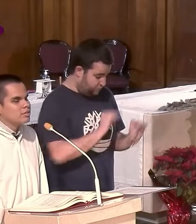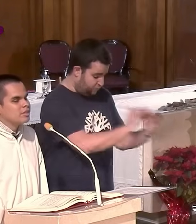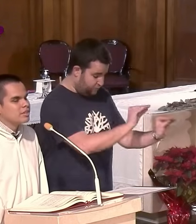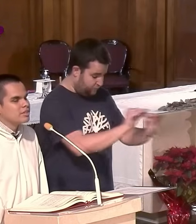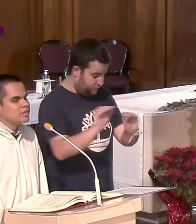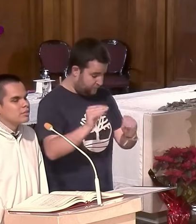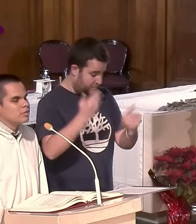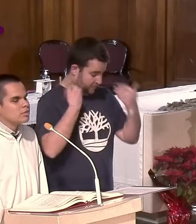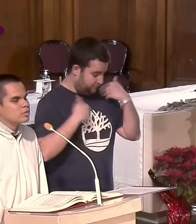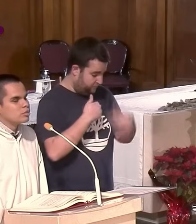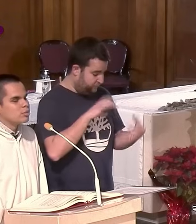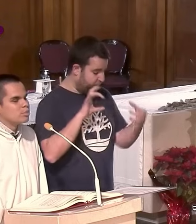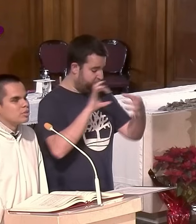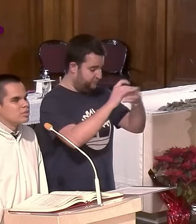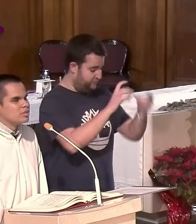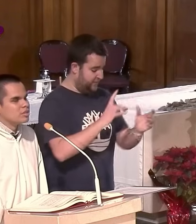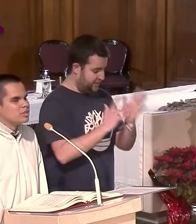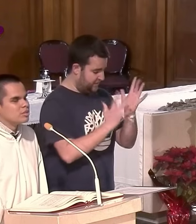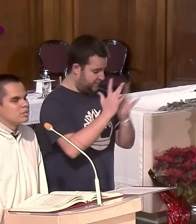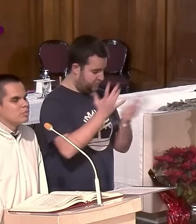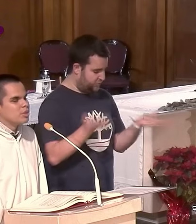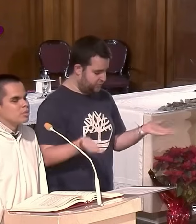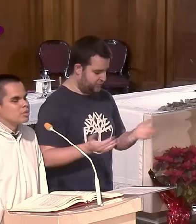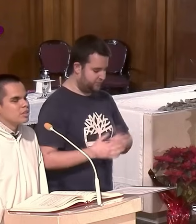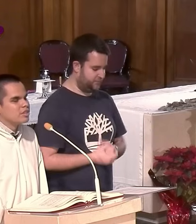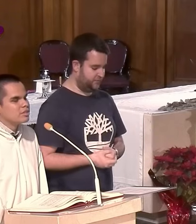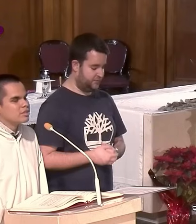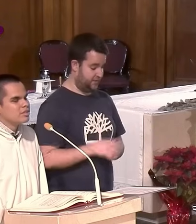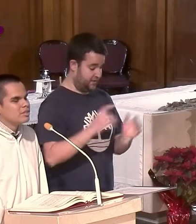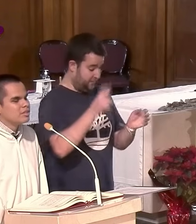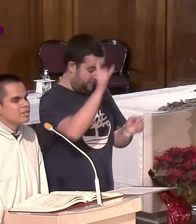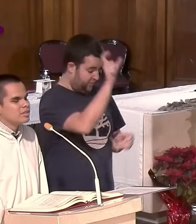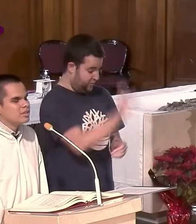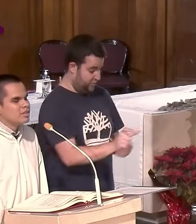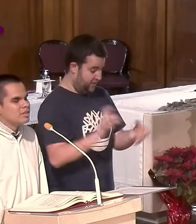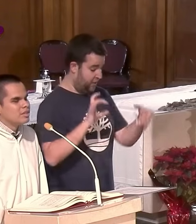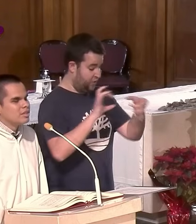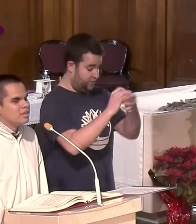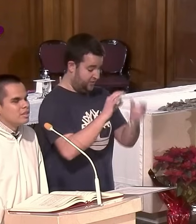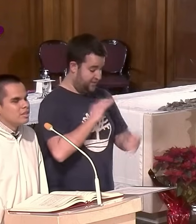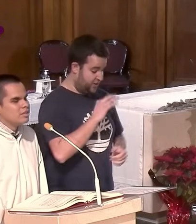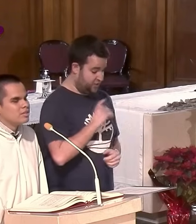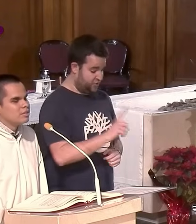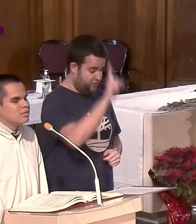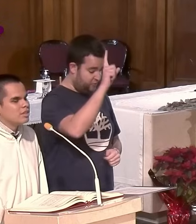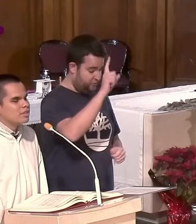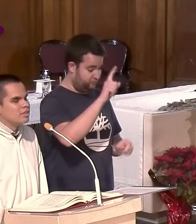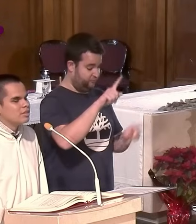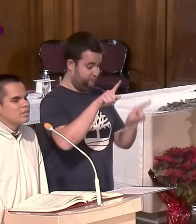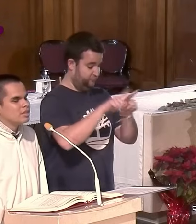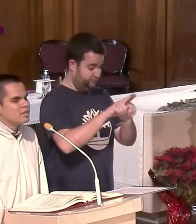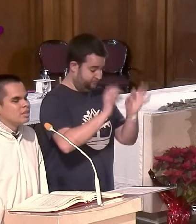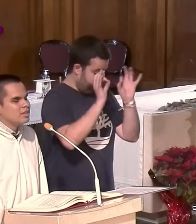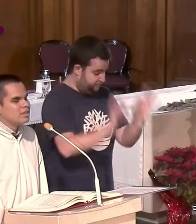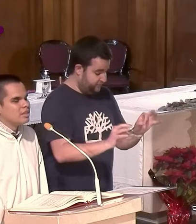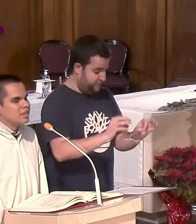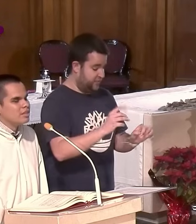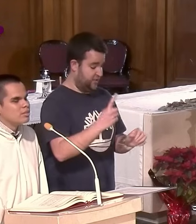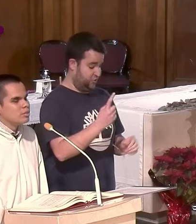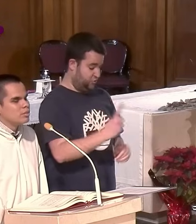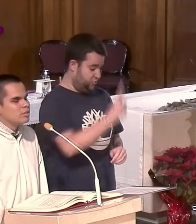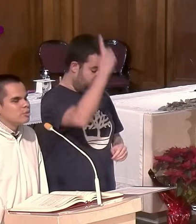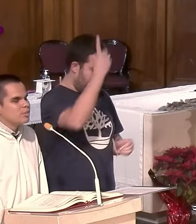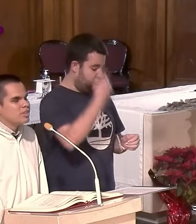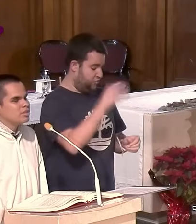¿No sabéis que vuestros cuerpos son miembros de Cristo? El que se une al Señor